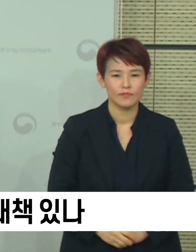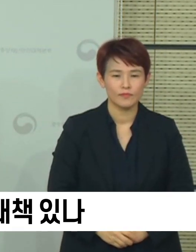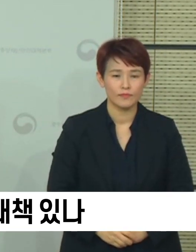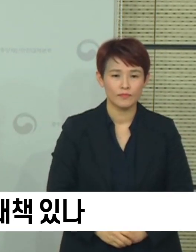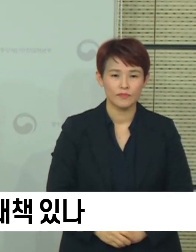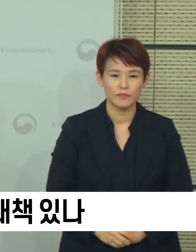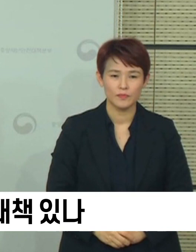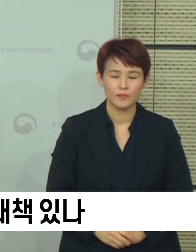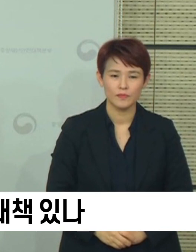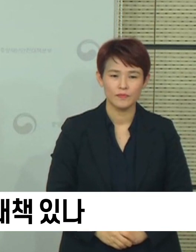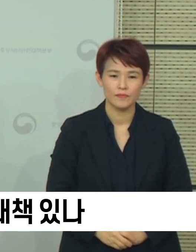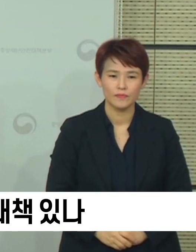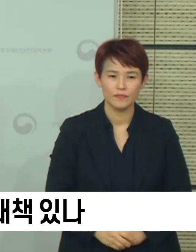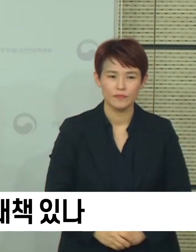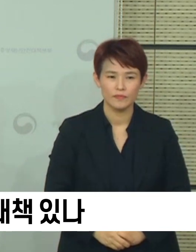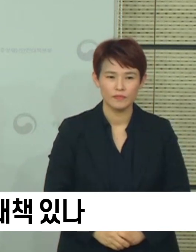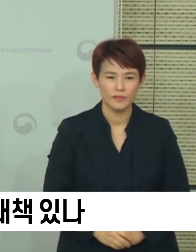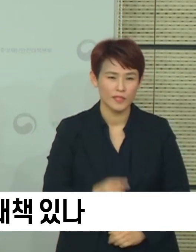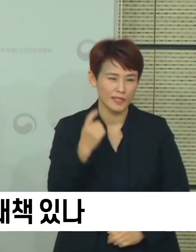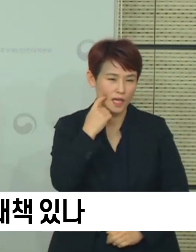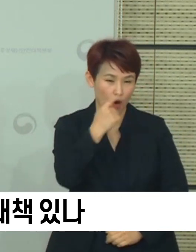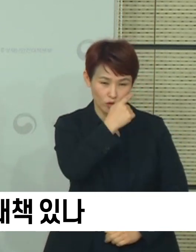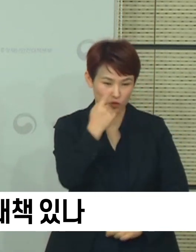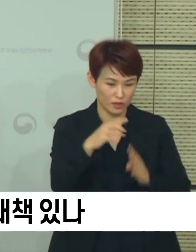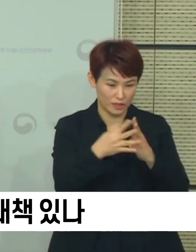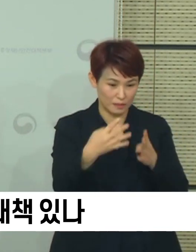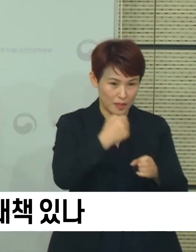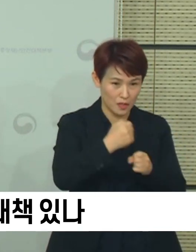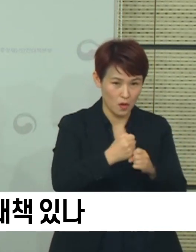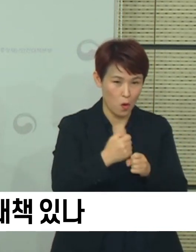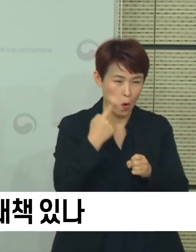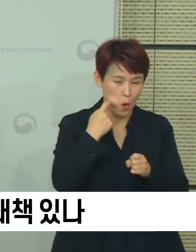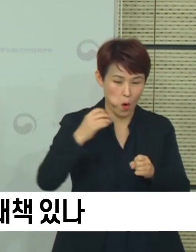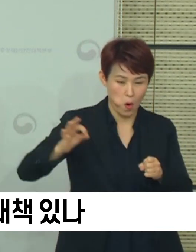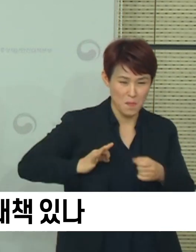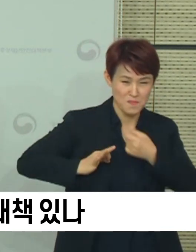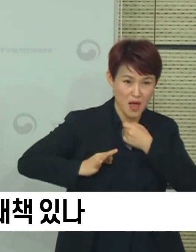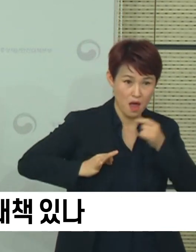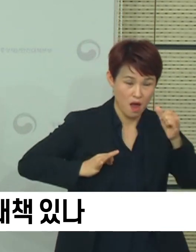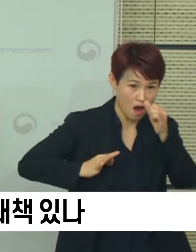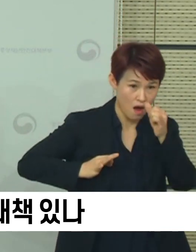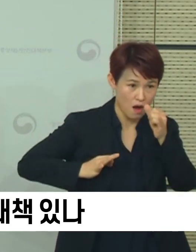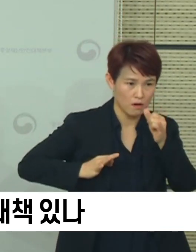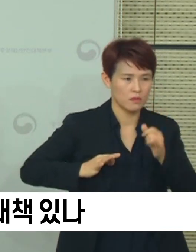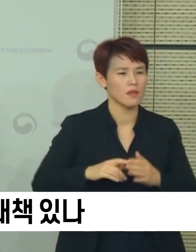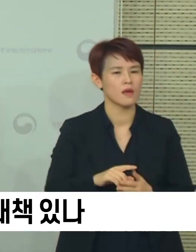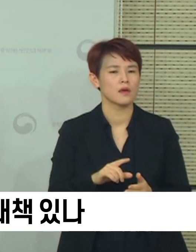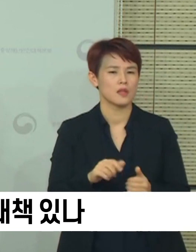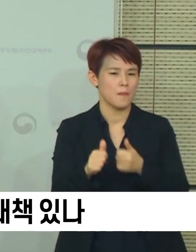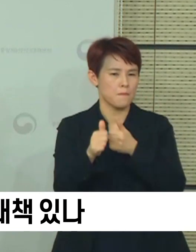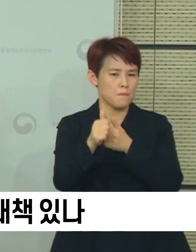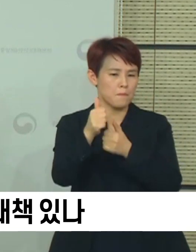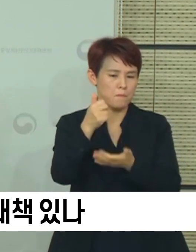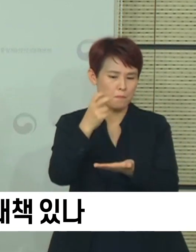그리고 그렇게 되는 경우 관련 법령에 저희가 어떤 처벌이 가능한지도